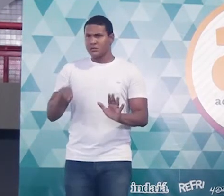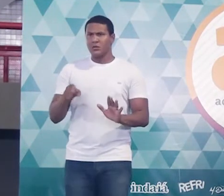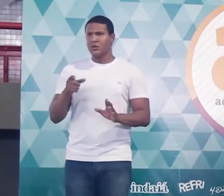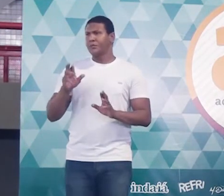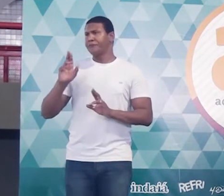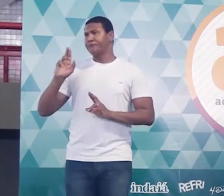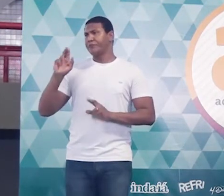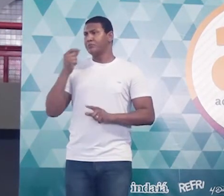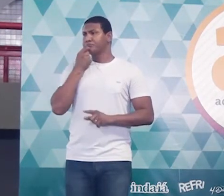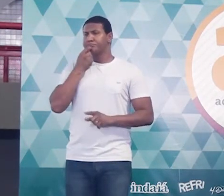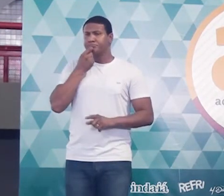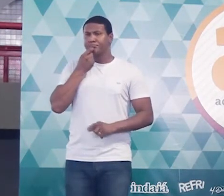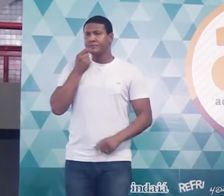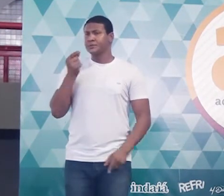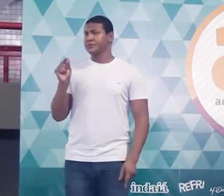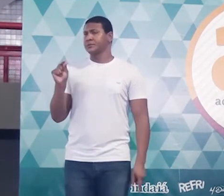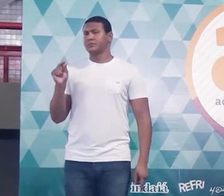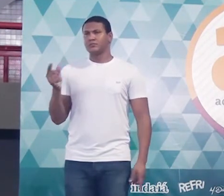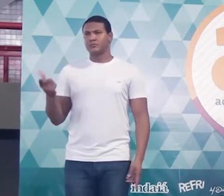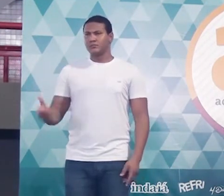é muito pouca pela radiação.